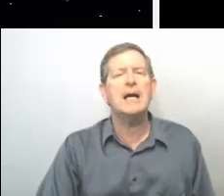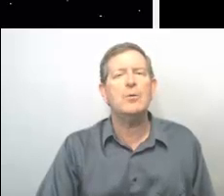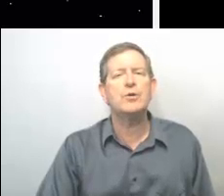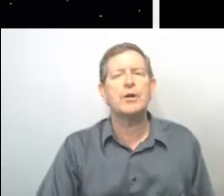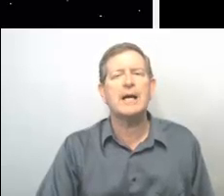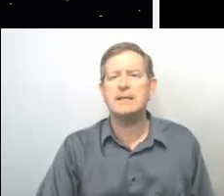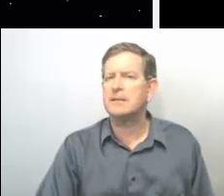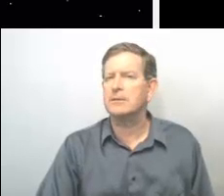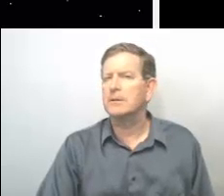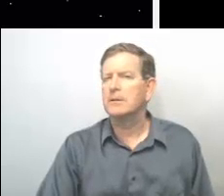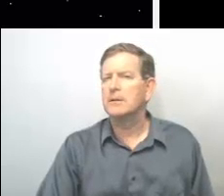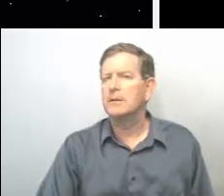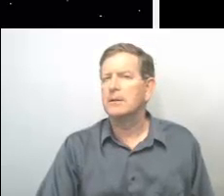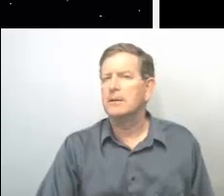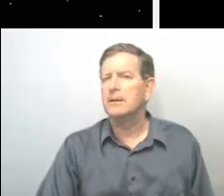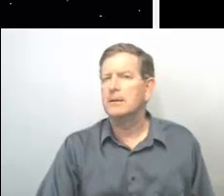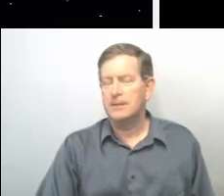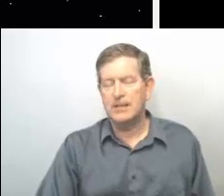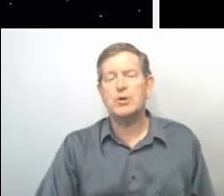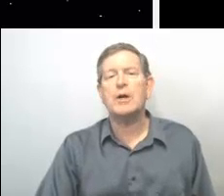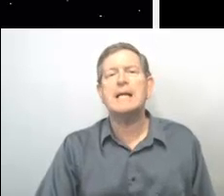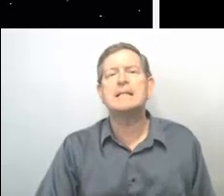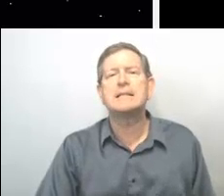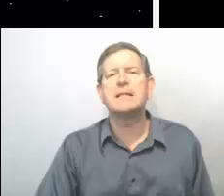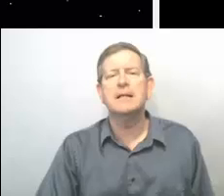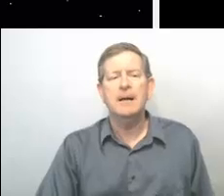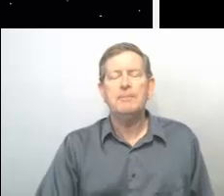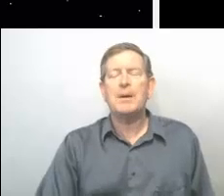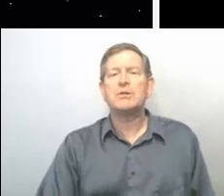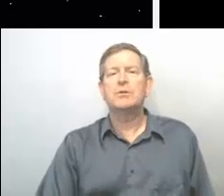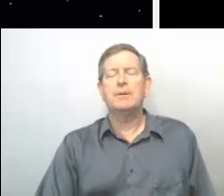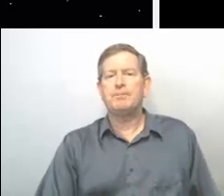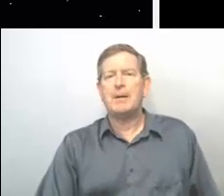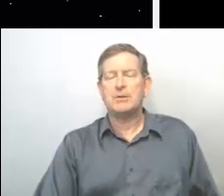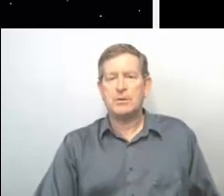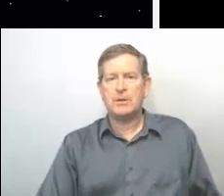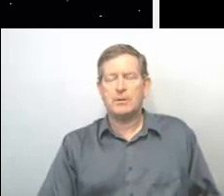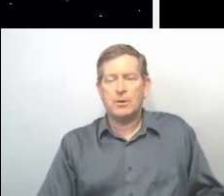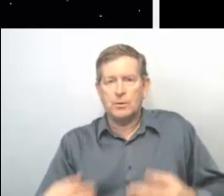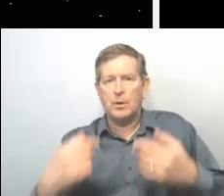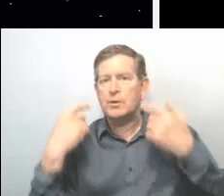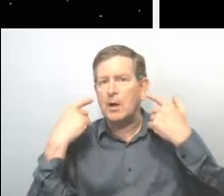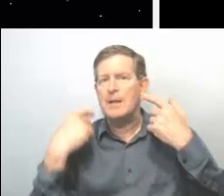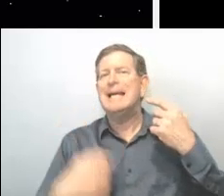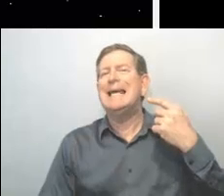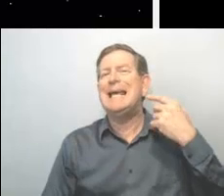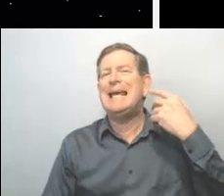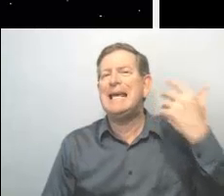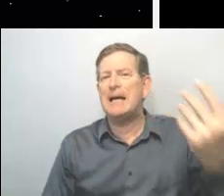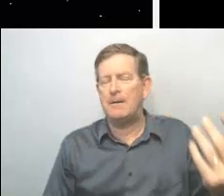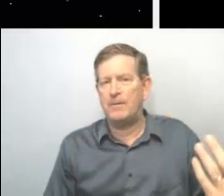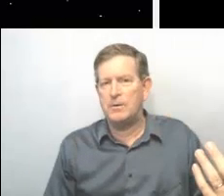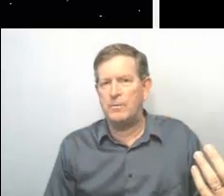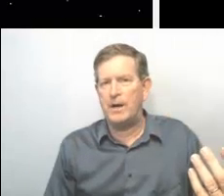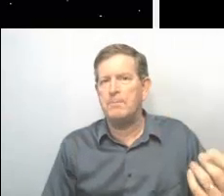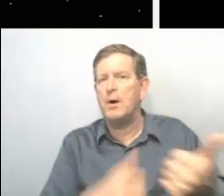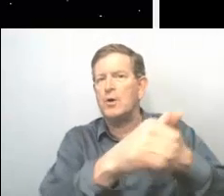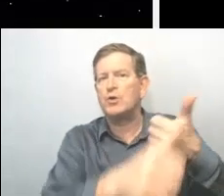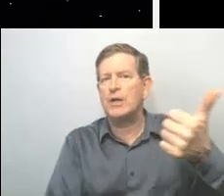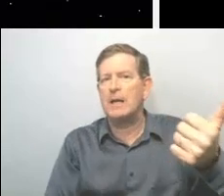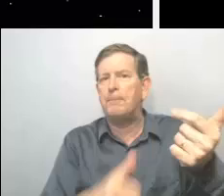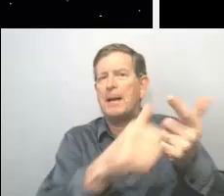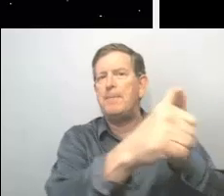Je reste ou je reste? C'est je reste. Parce que quand on entend et à la fin du